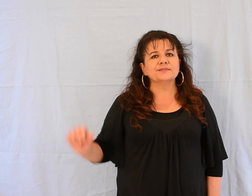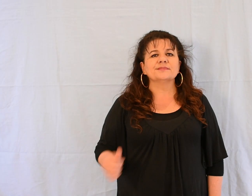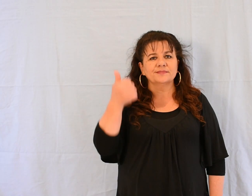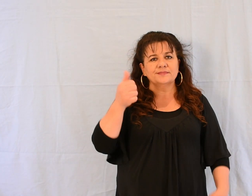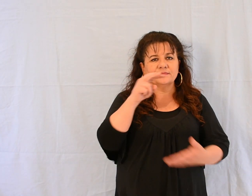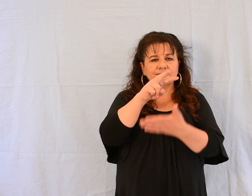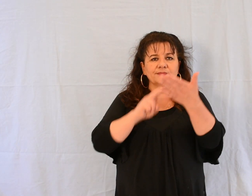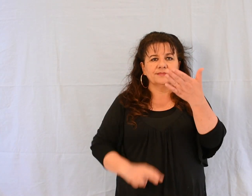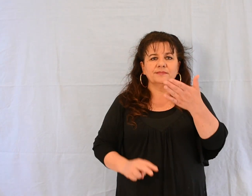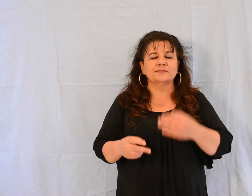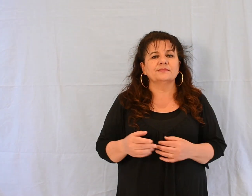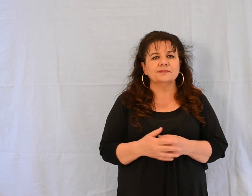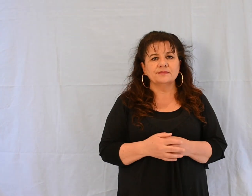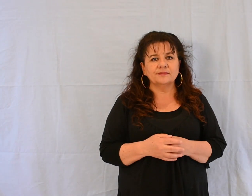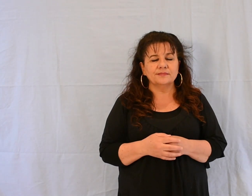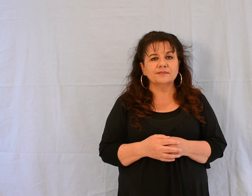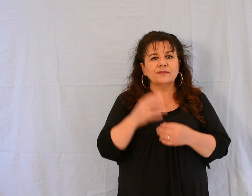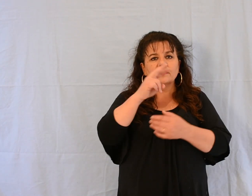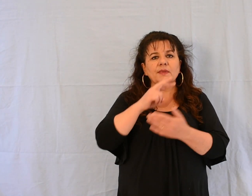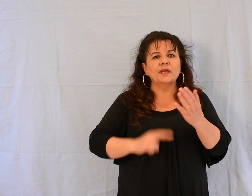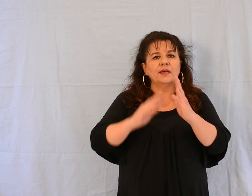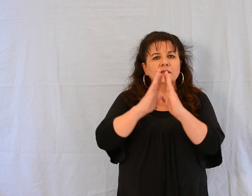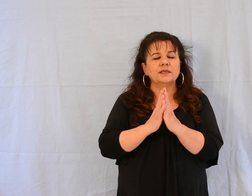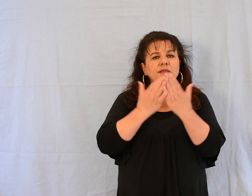Première lecture. Lecture du livre de Job.